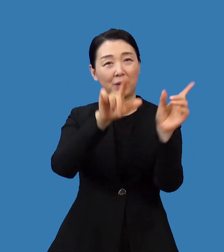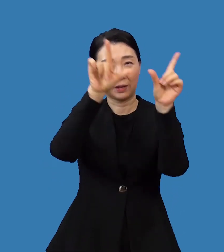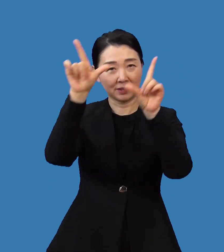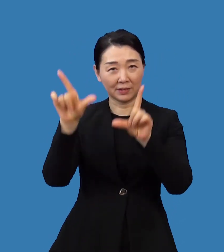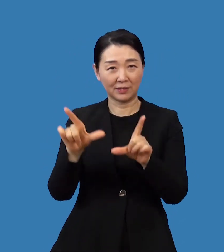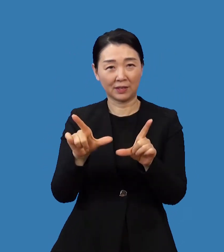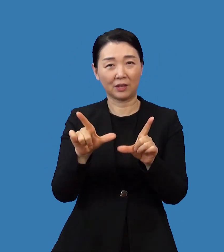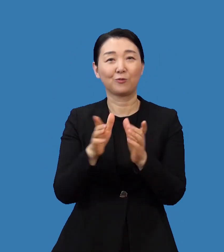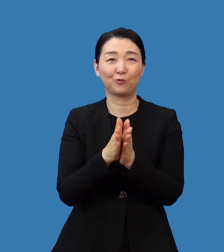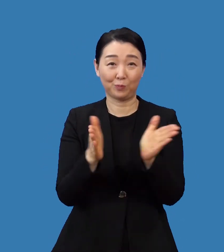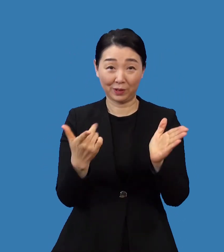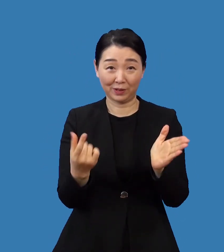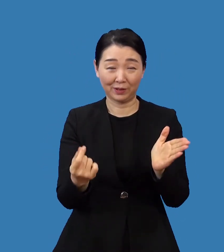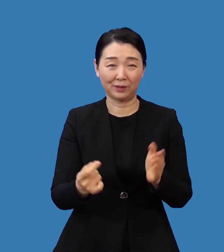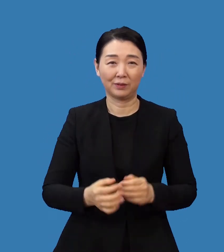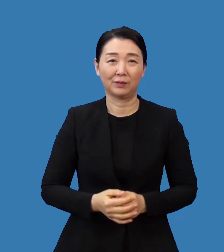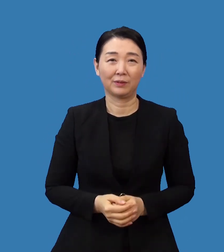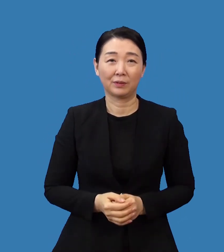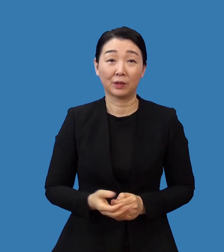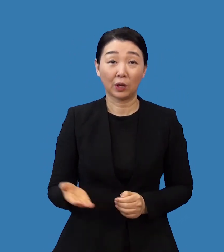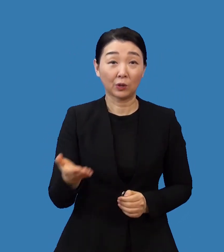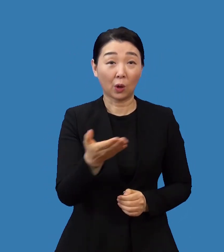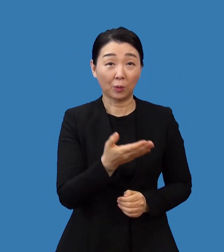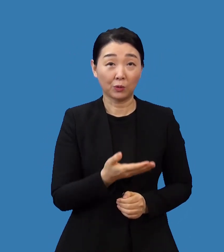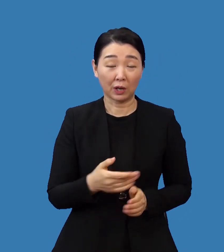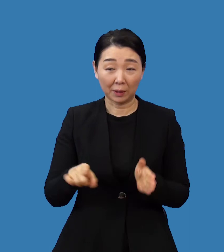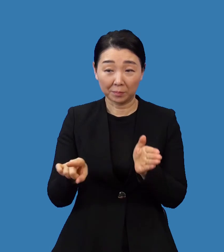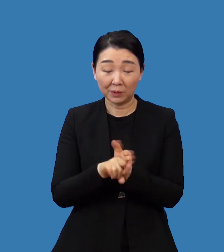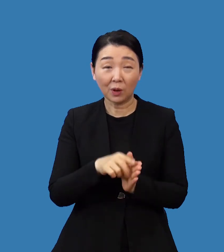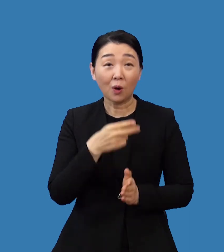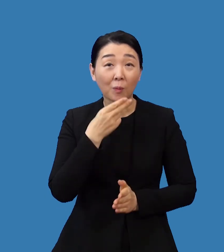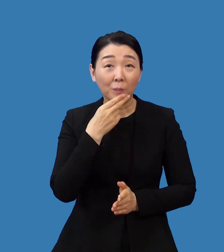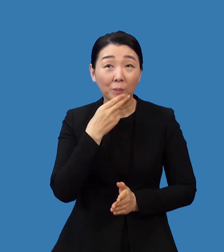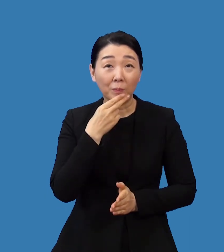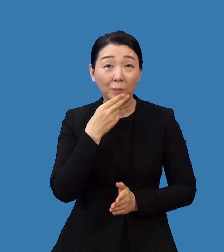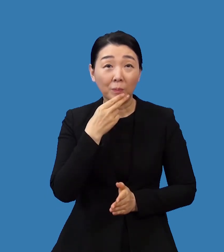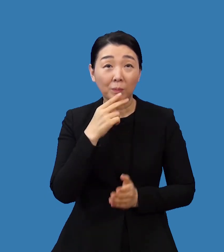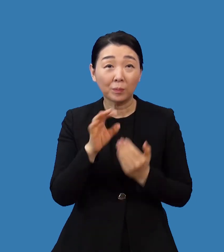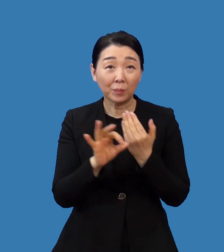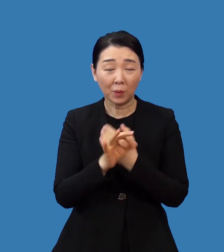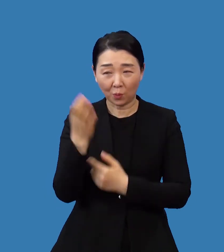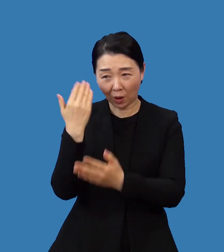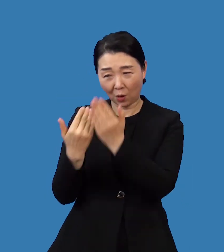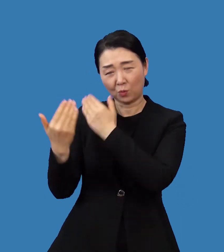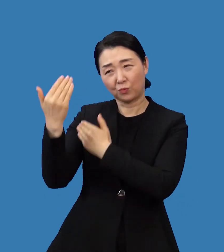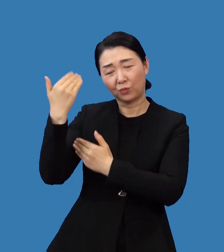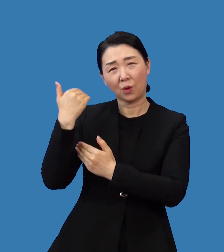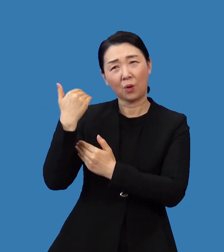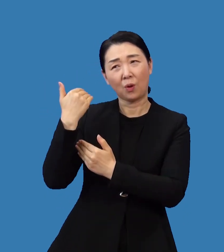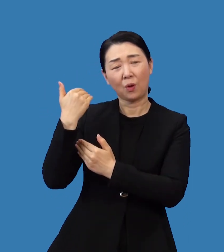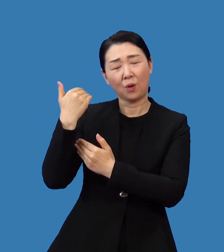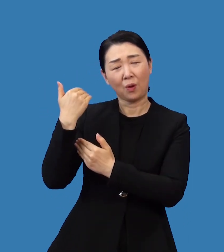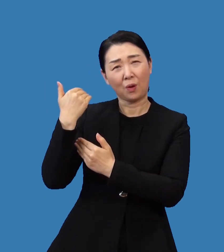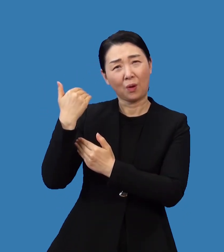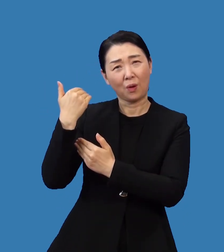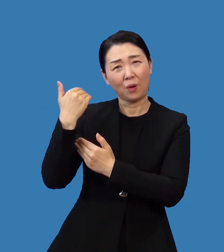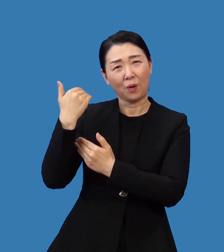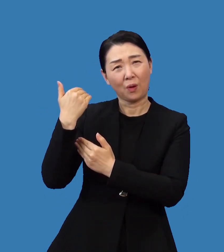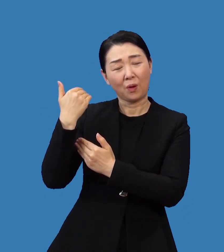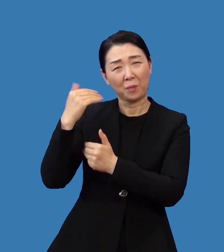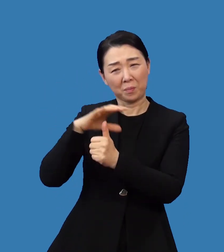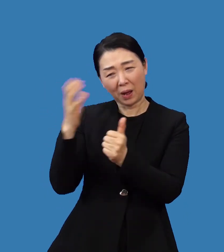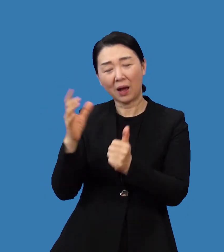인생을 출발합니다. 여러분, 우리가 믿지 않으면 과거로부터 떠날 수가 없어요. 믿지